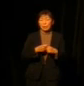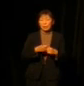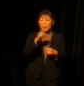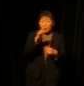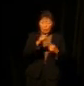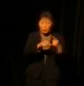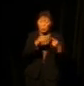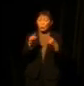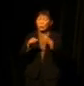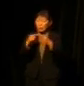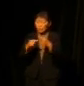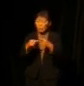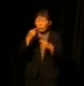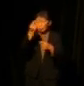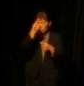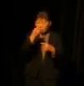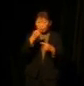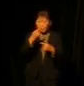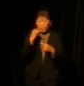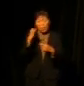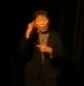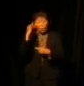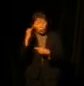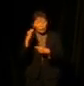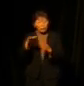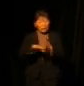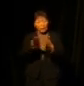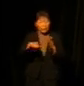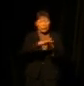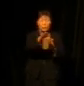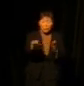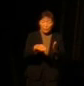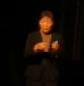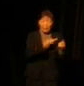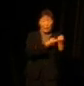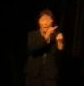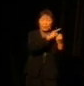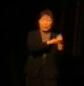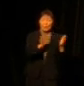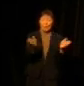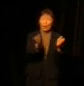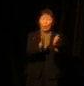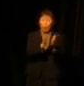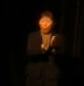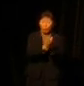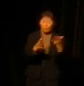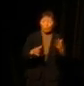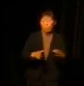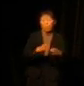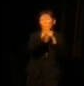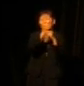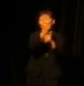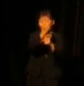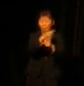方が、保護者の方々が、地域の皆様が力を合わせてね、一つになって我慢した